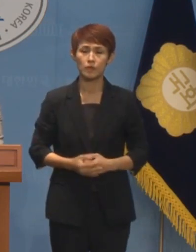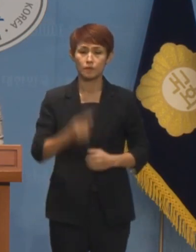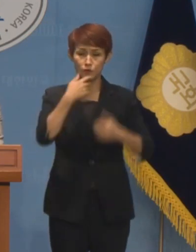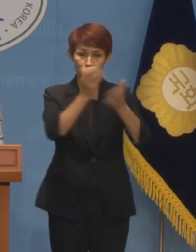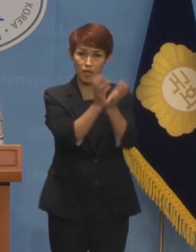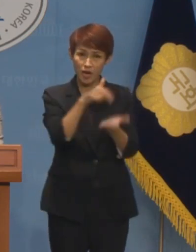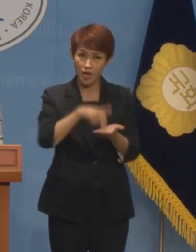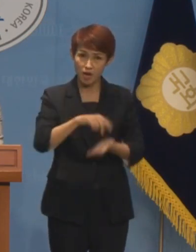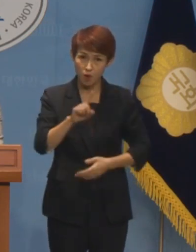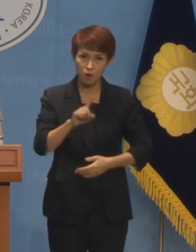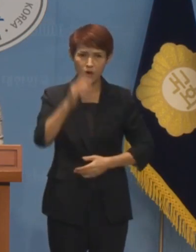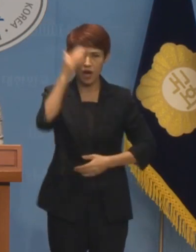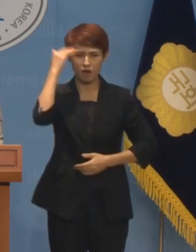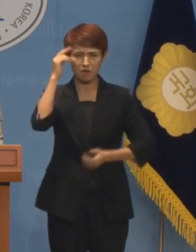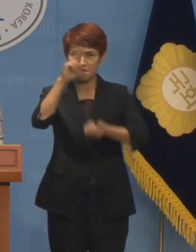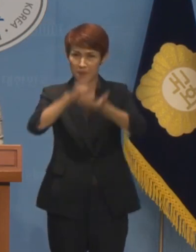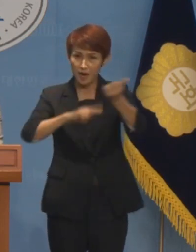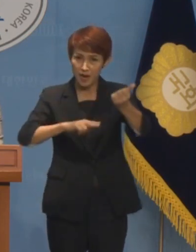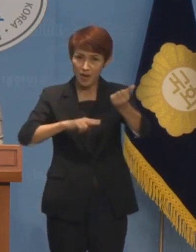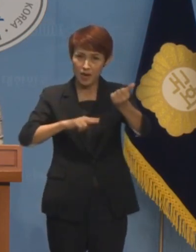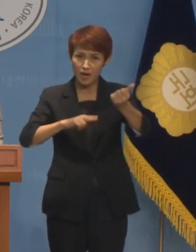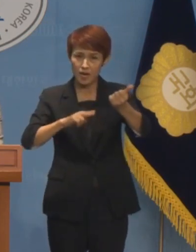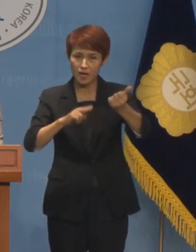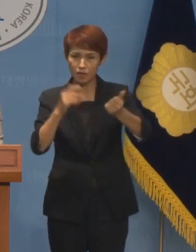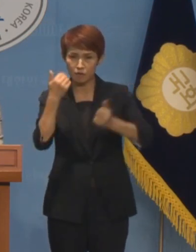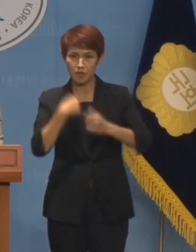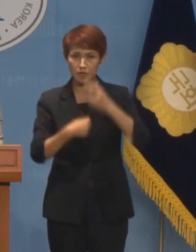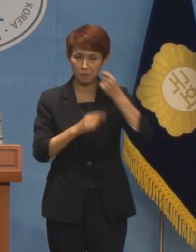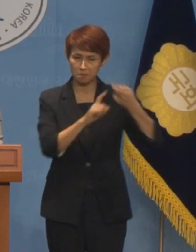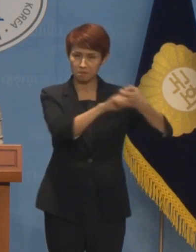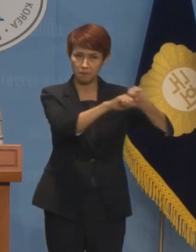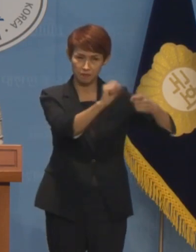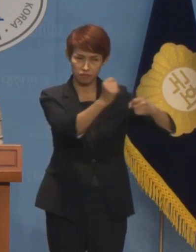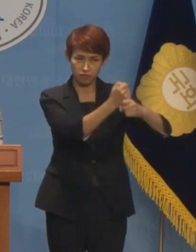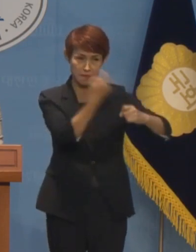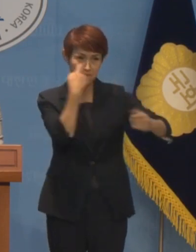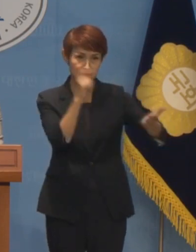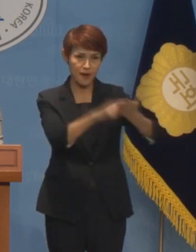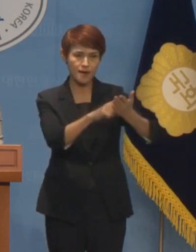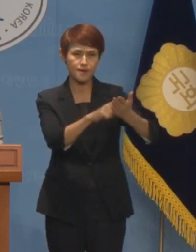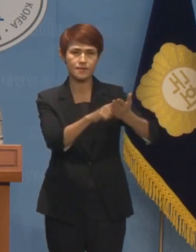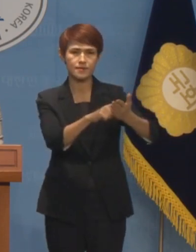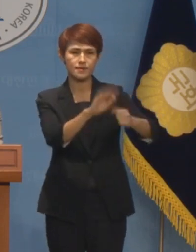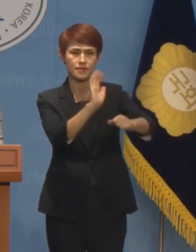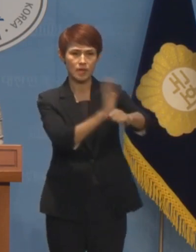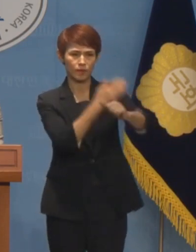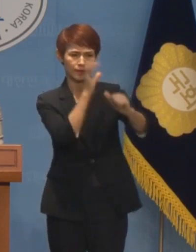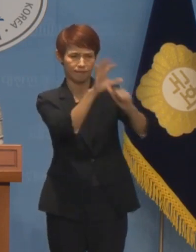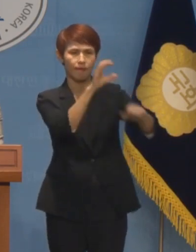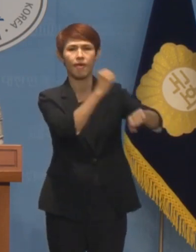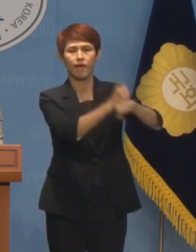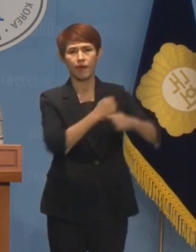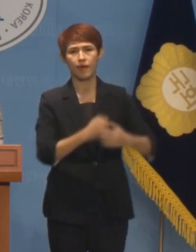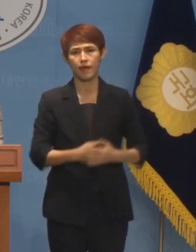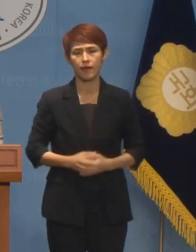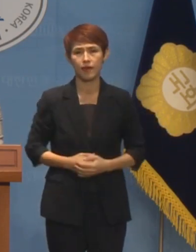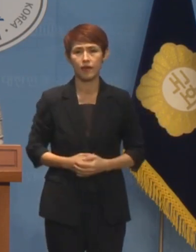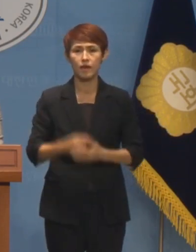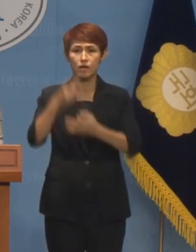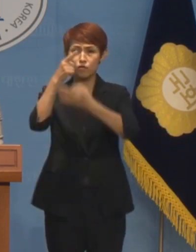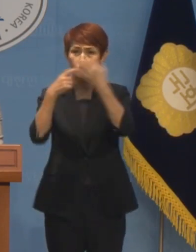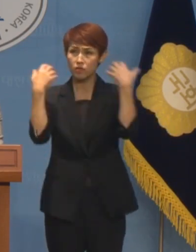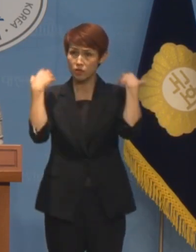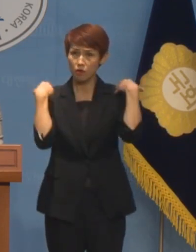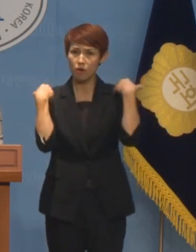더불어민주당은 대한민국을 팔아넘기는 밀정들을 찾아 합당한 책임을 묻겠습니다. 윤석열 정권의